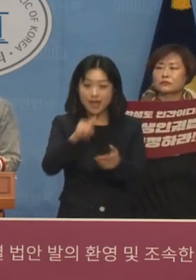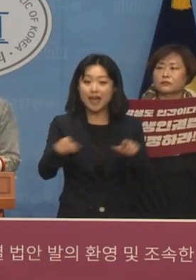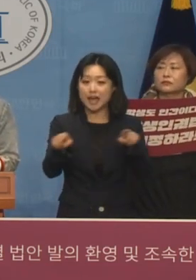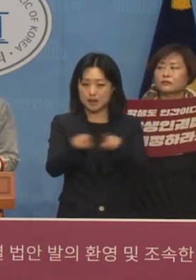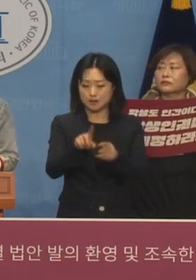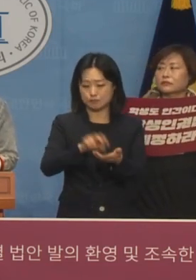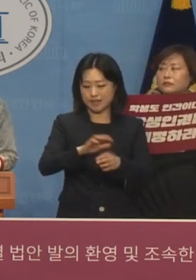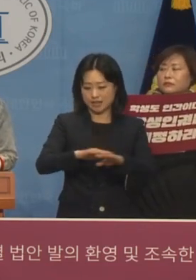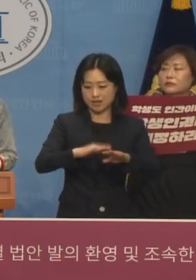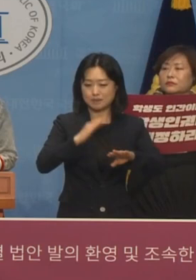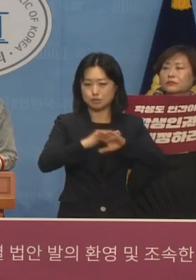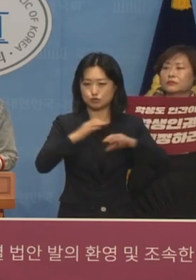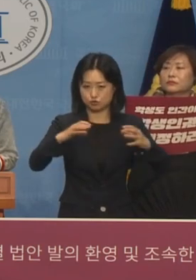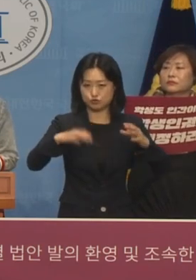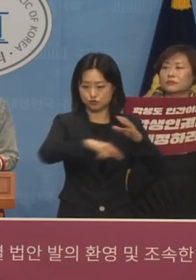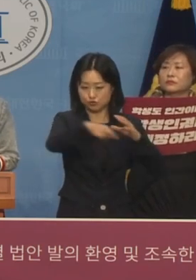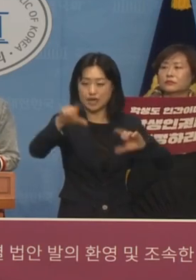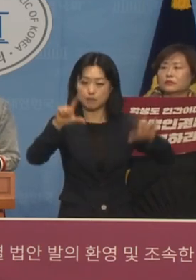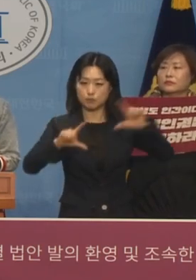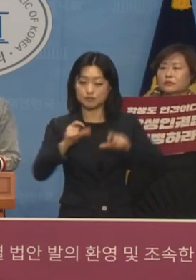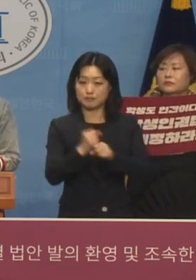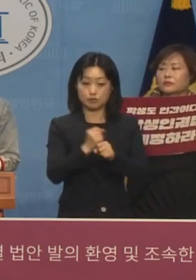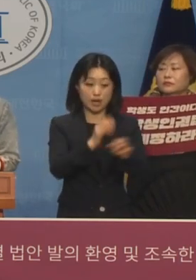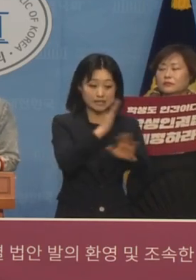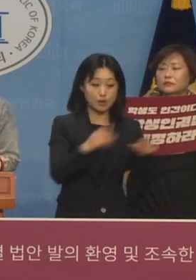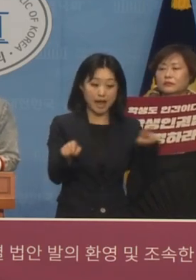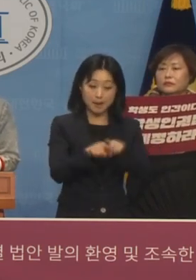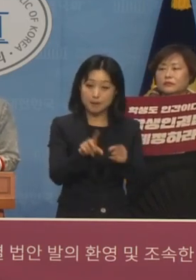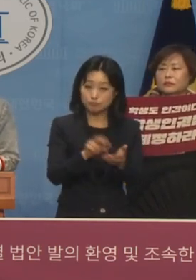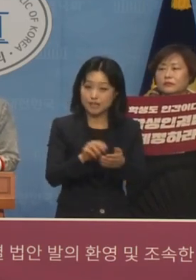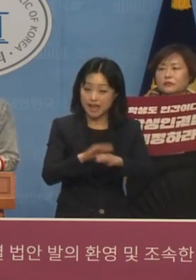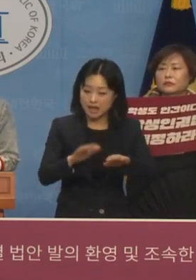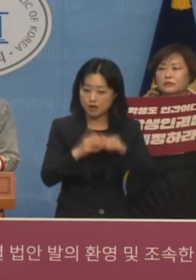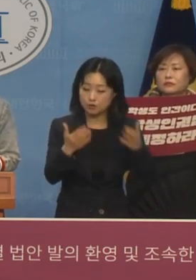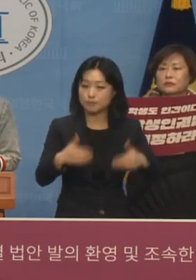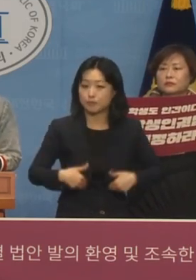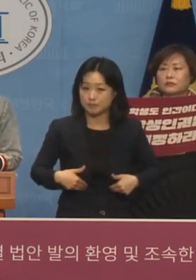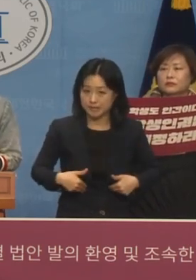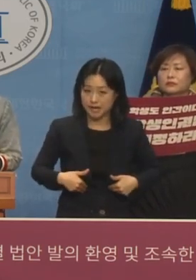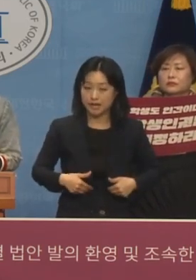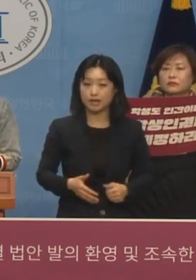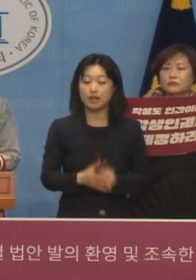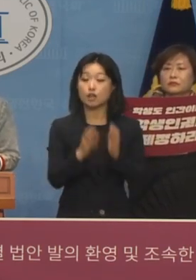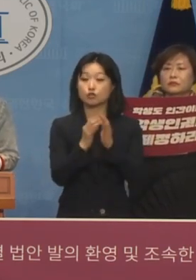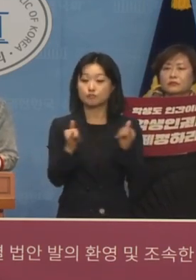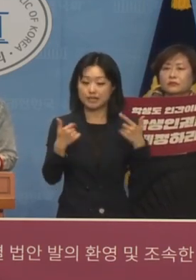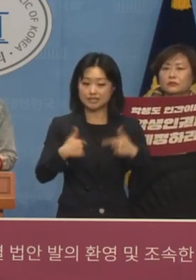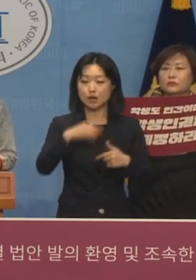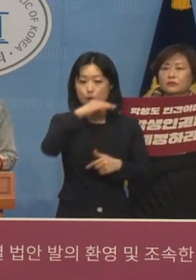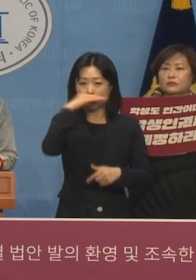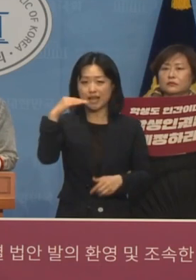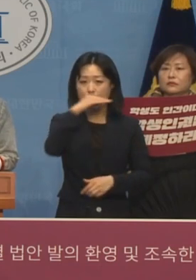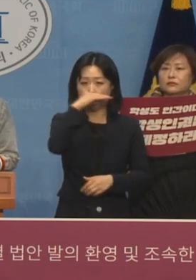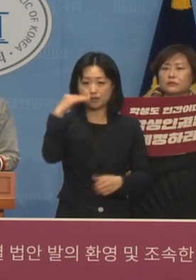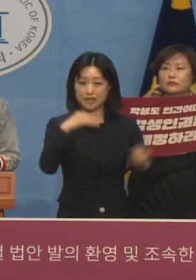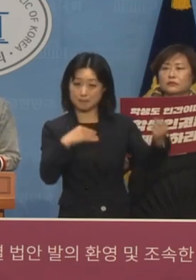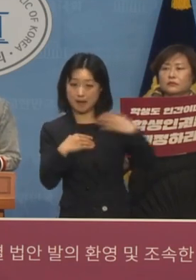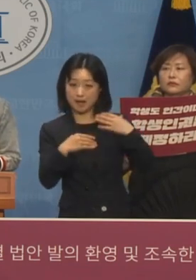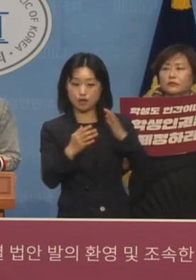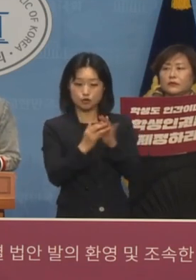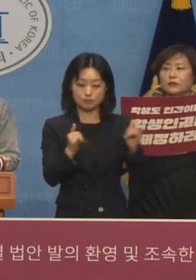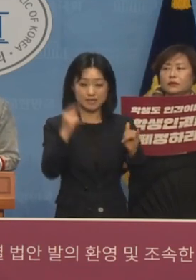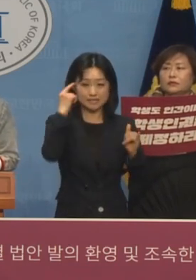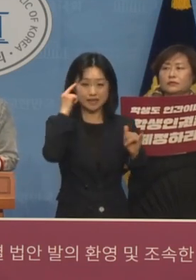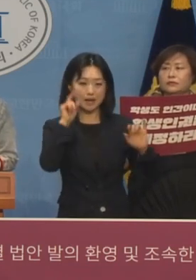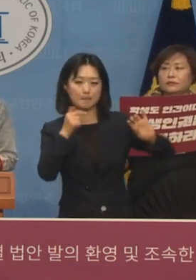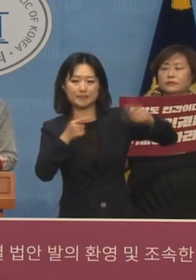구조를 만들고 그 속에서 학생과 함께 문제를 해결할 수 있는 토대를 갖추는 것입니다. 국민이 늘 옳다고 하면서 국민의 뜻에 반하는